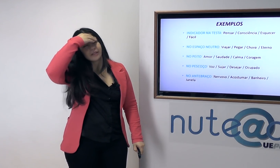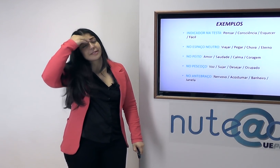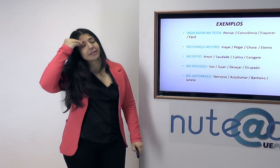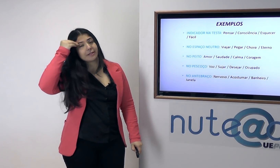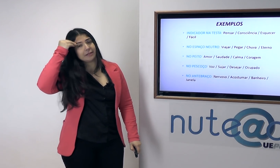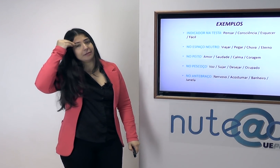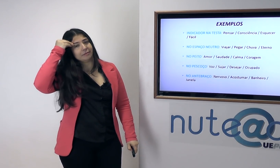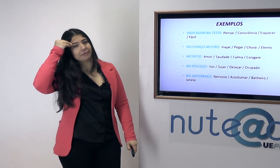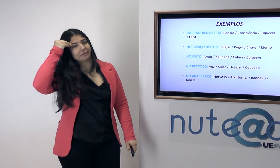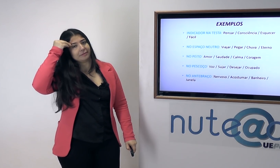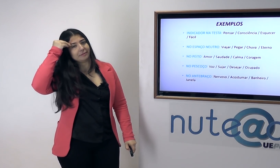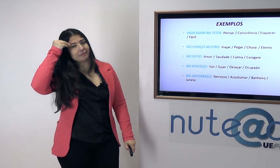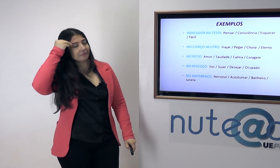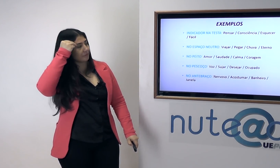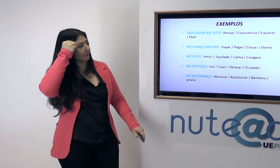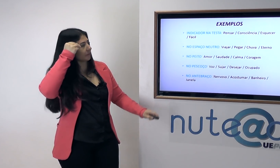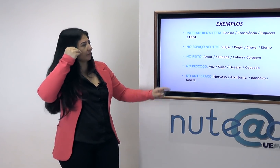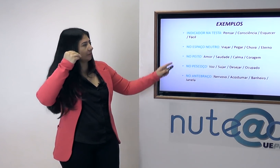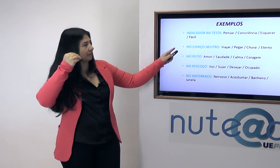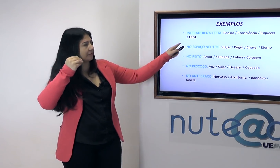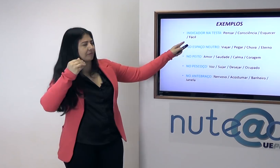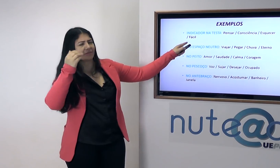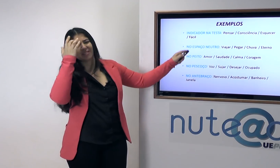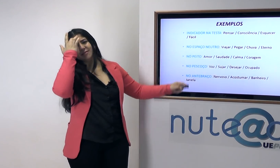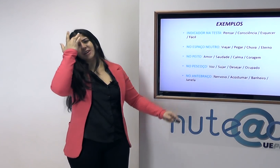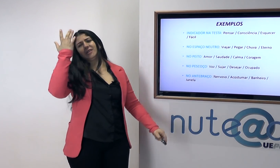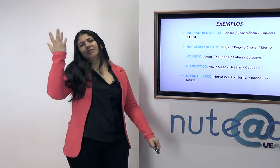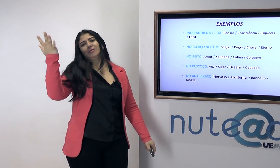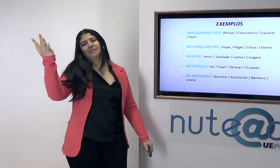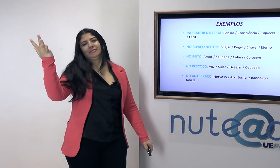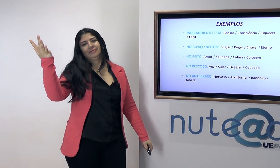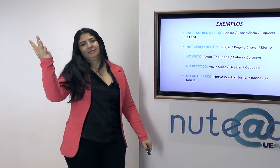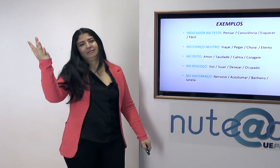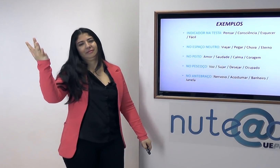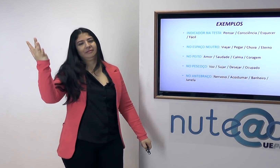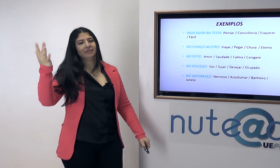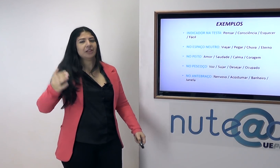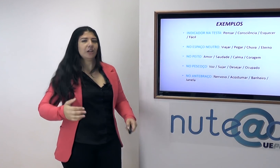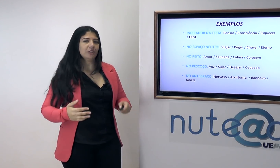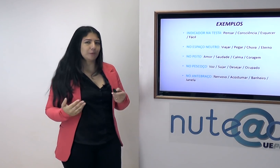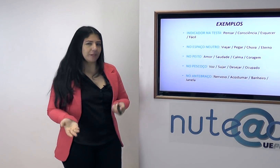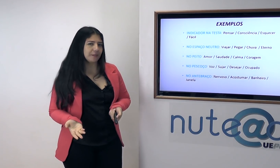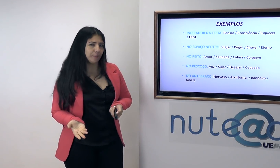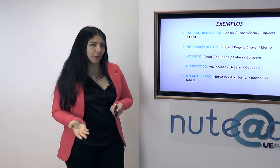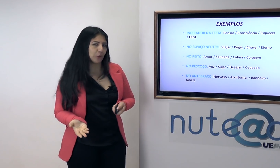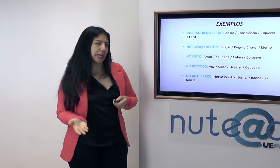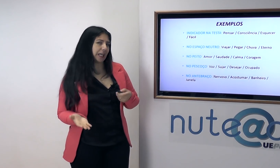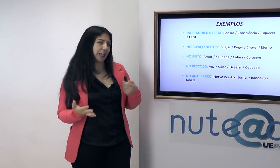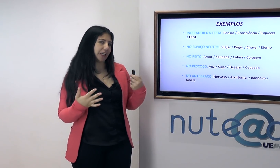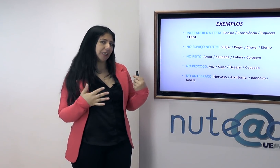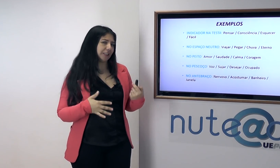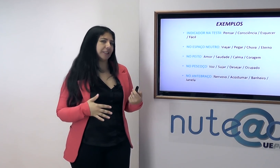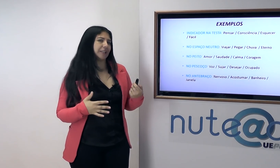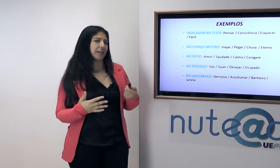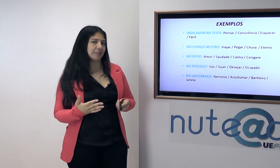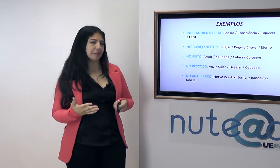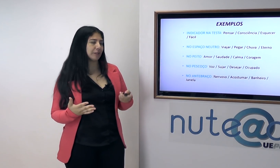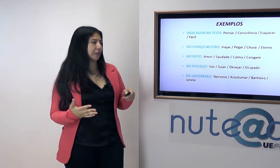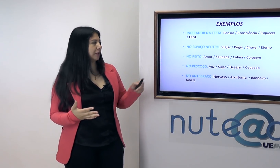Esquecer. Fácil. Os perceberam que além